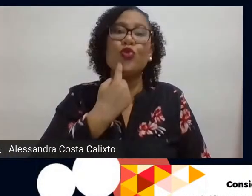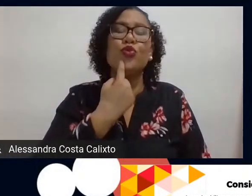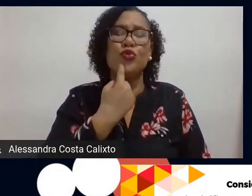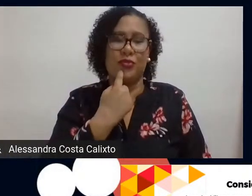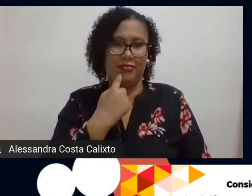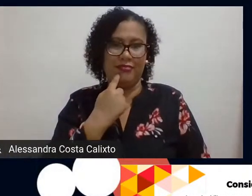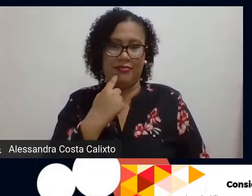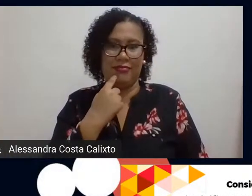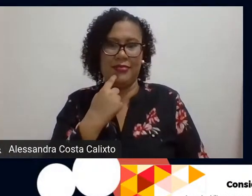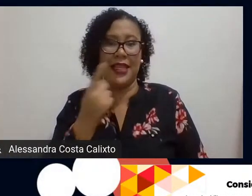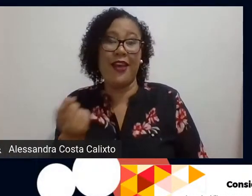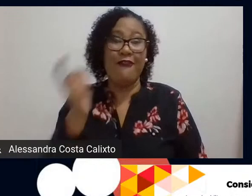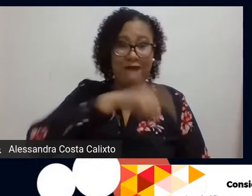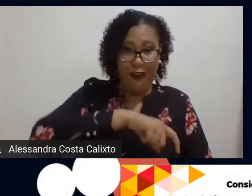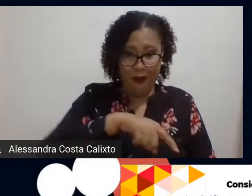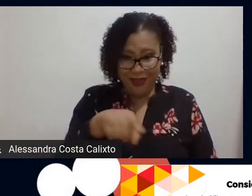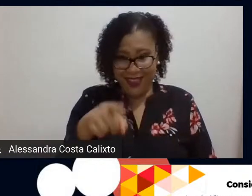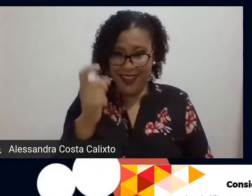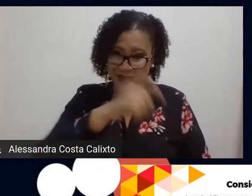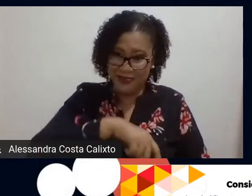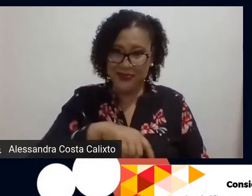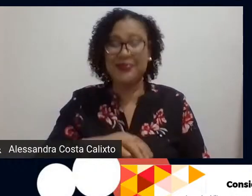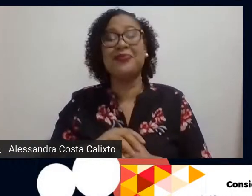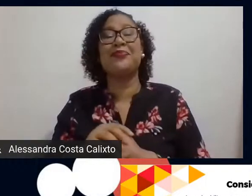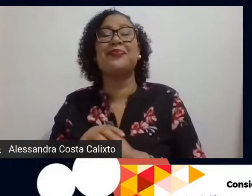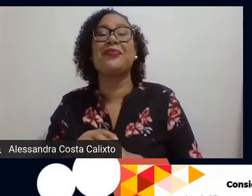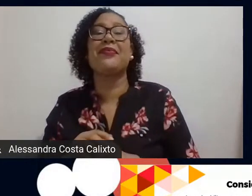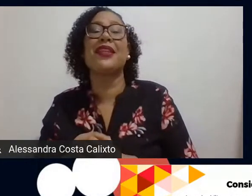possam ter surdos